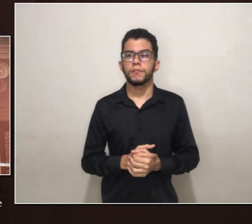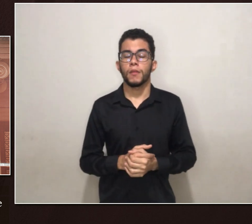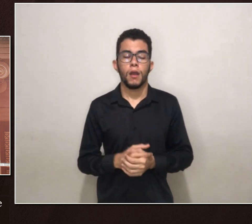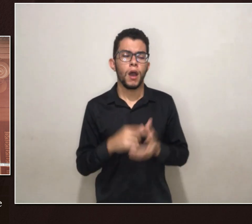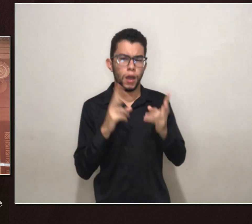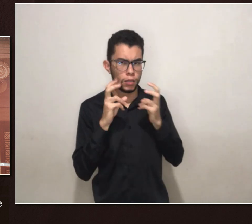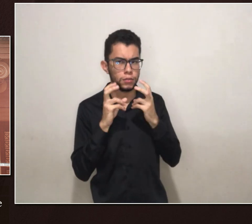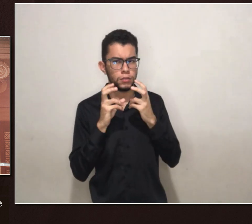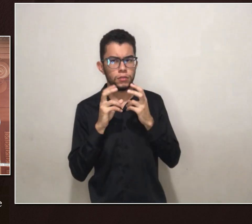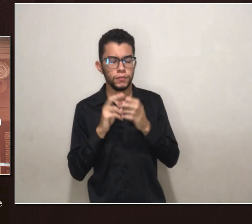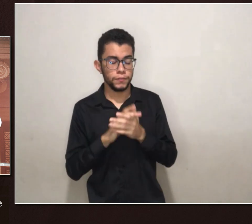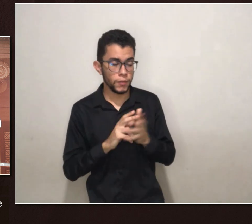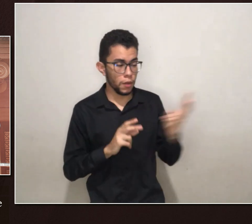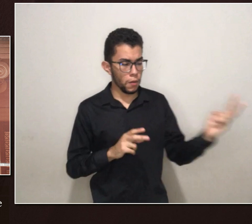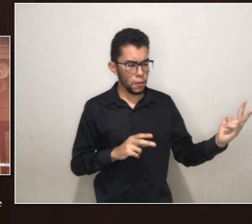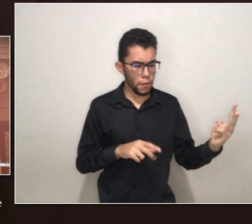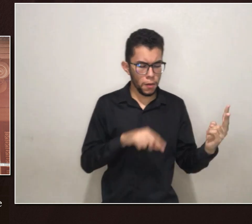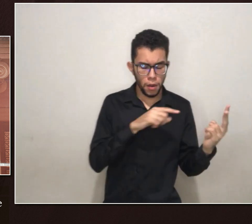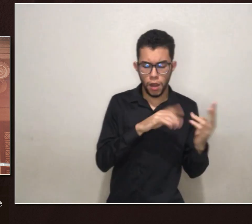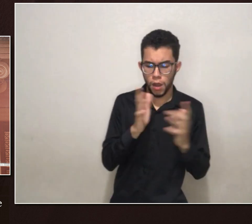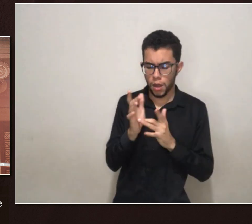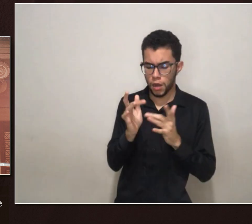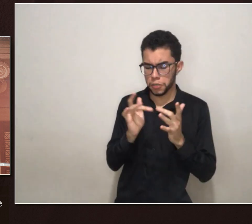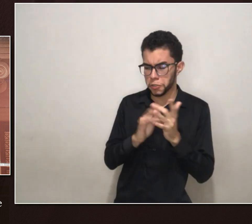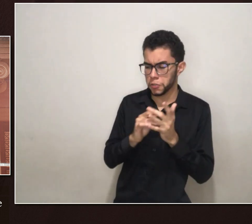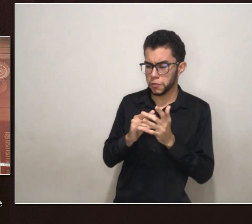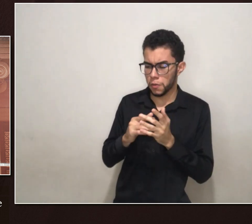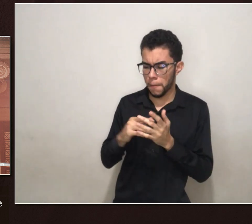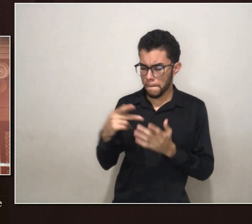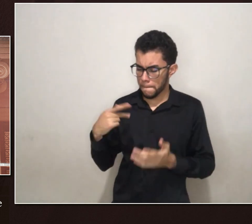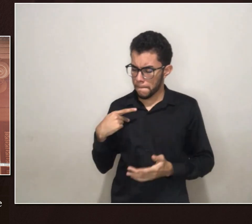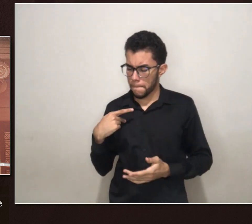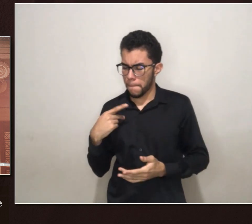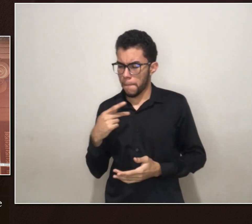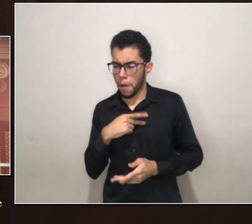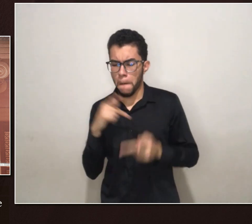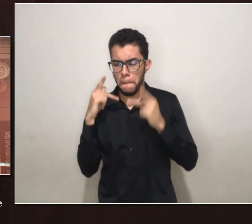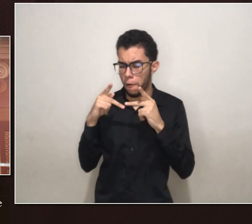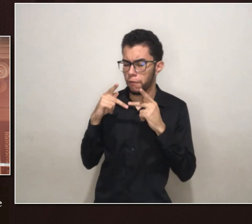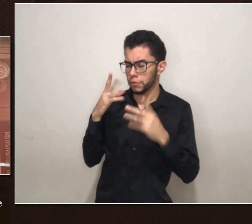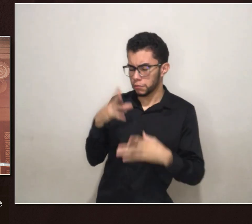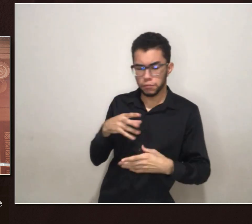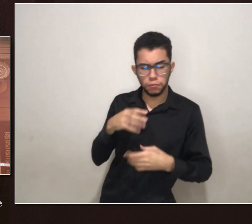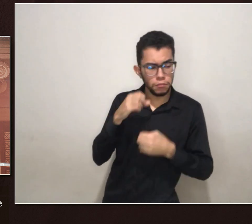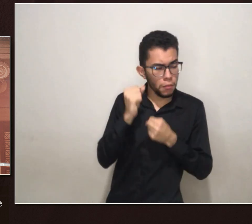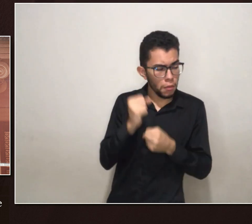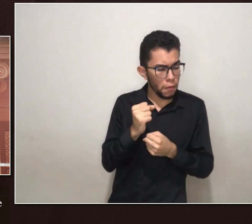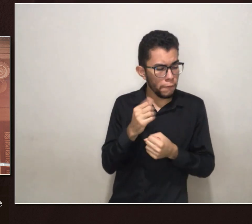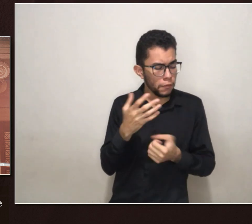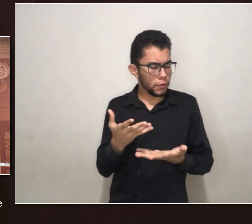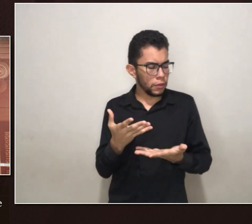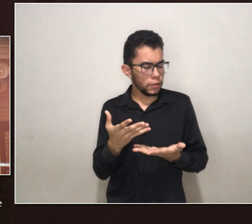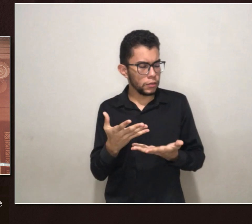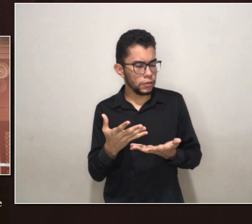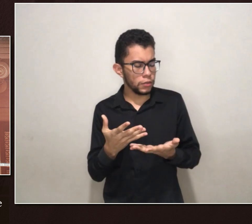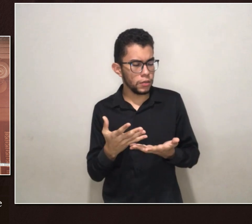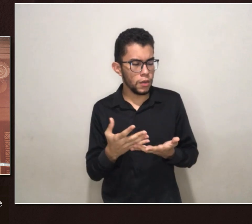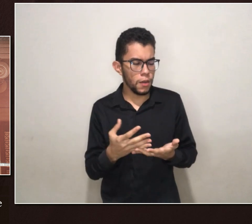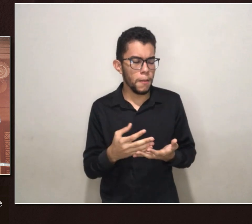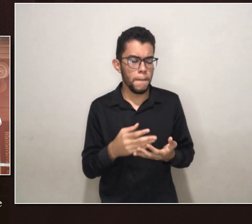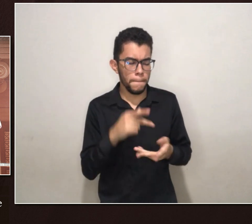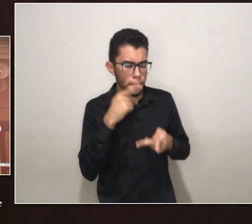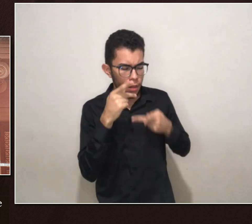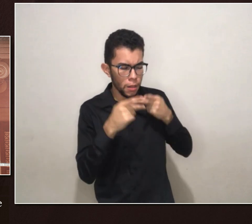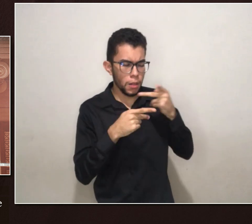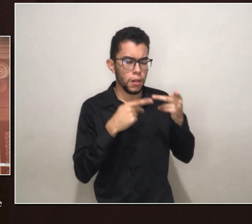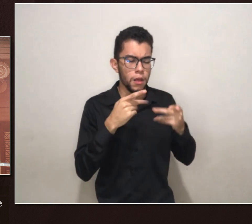designação dele. Era varão profeta, poderoso em obras e palavras diante